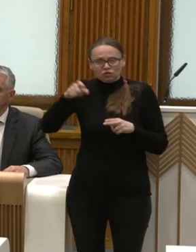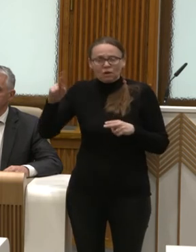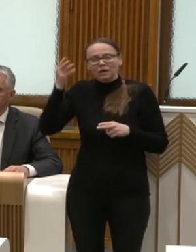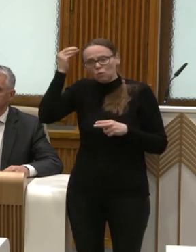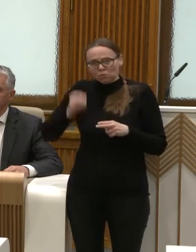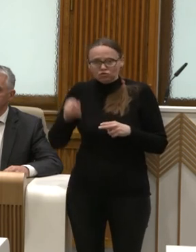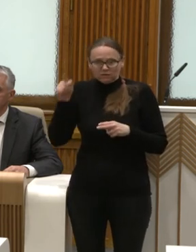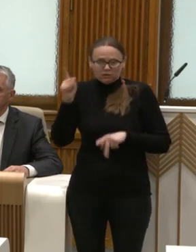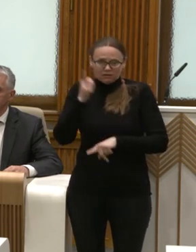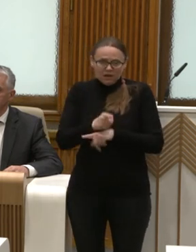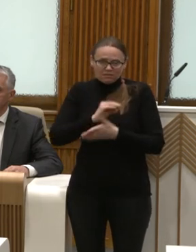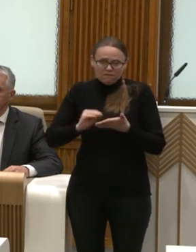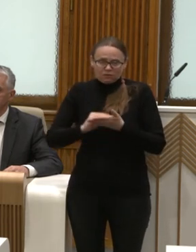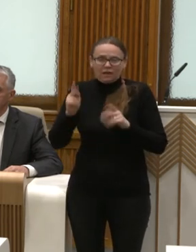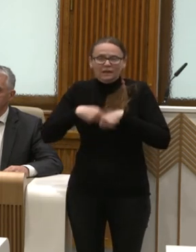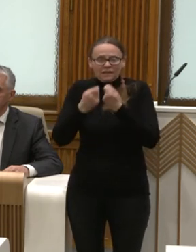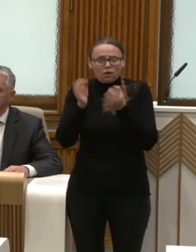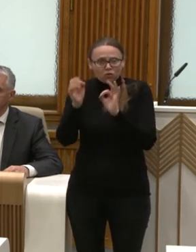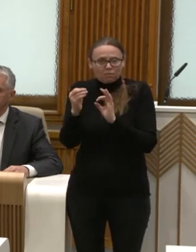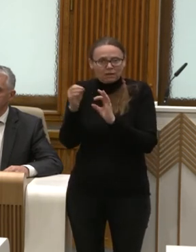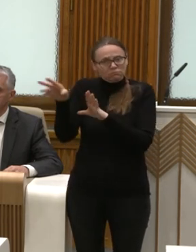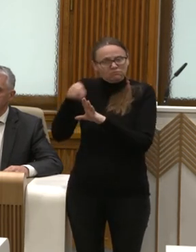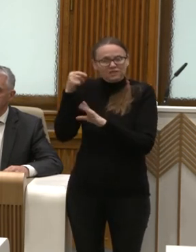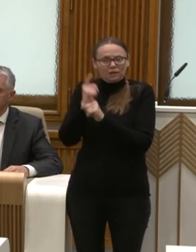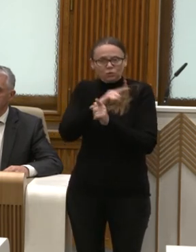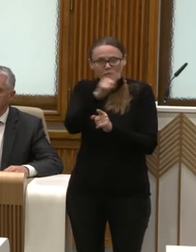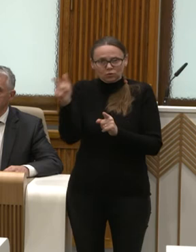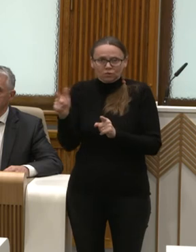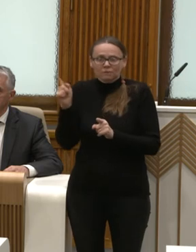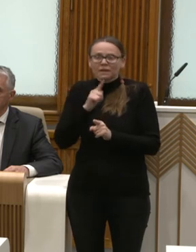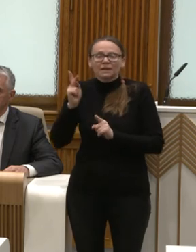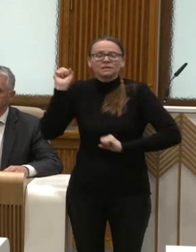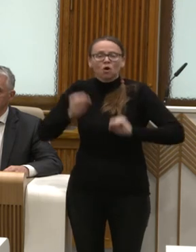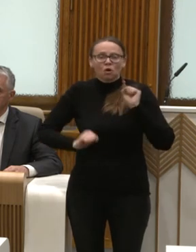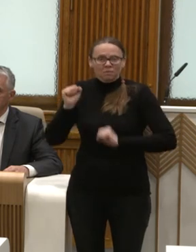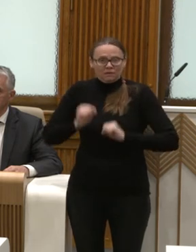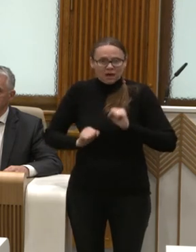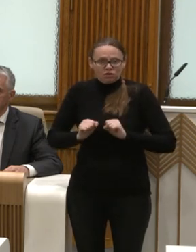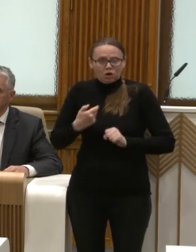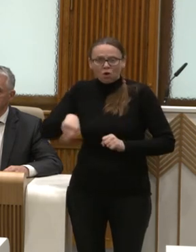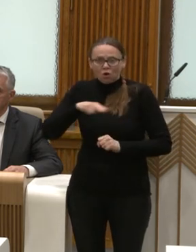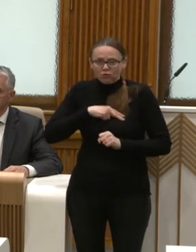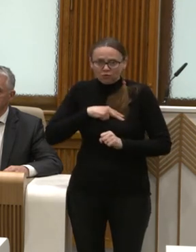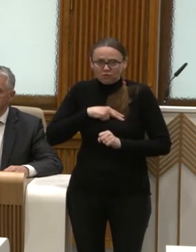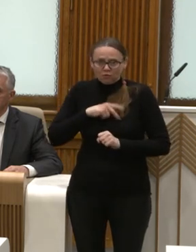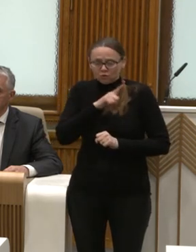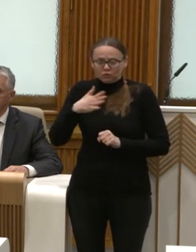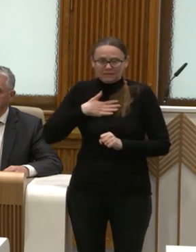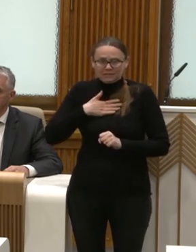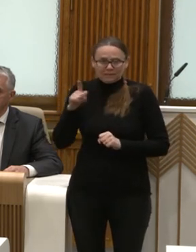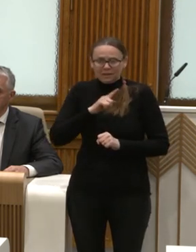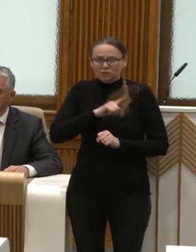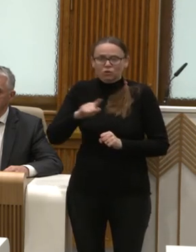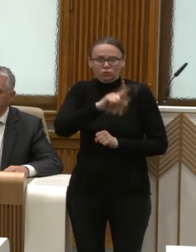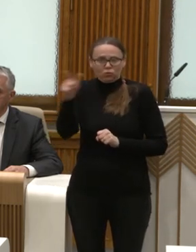ta navodila, ki dajo dober zgled tudi drugim in ki se obnašajo odgovorno do sebe in